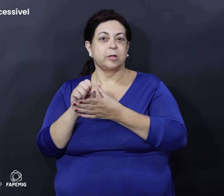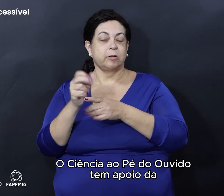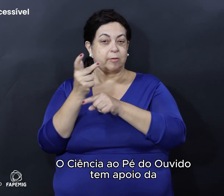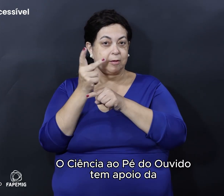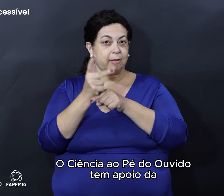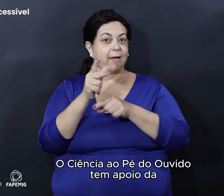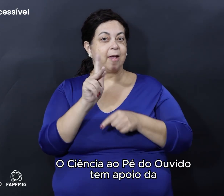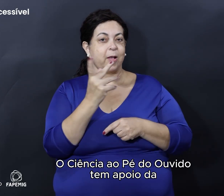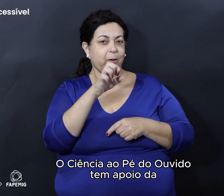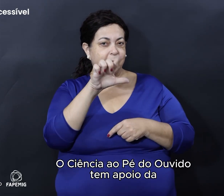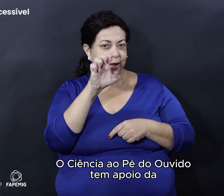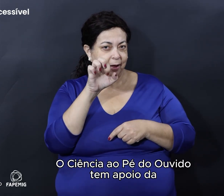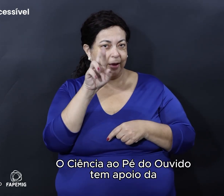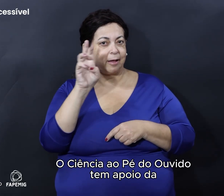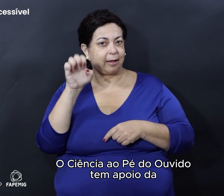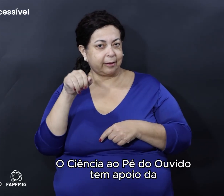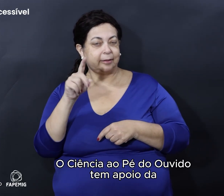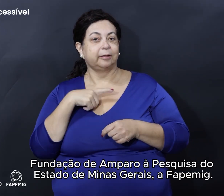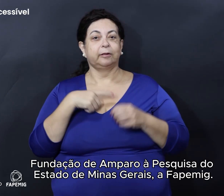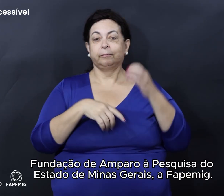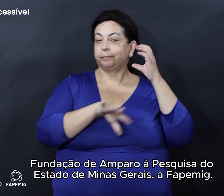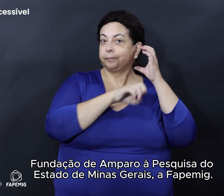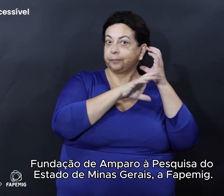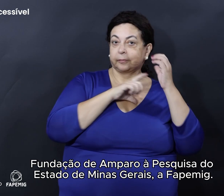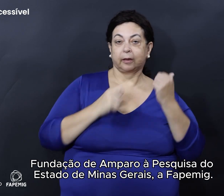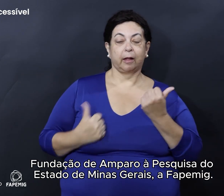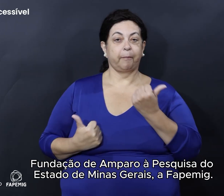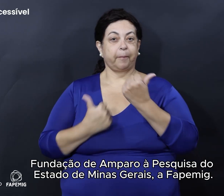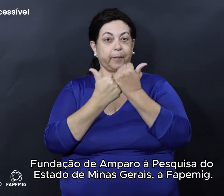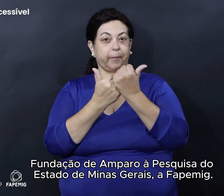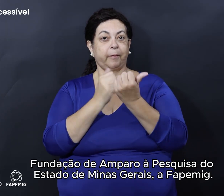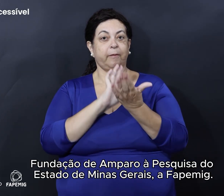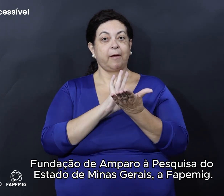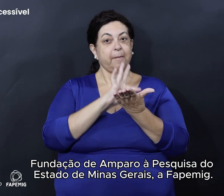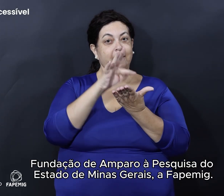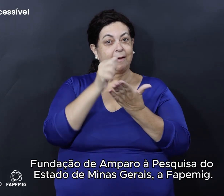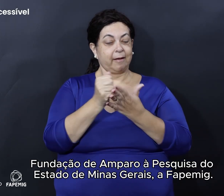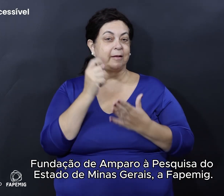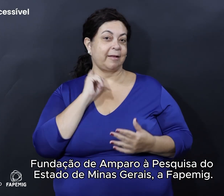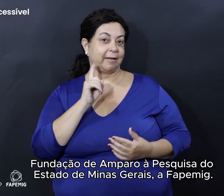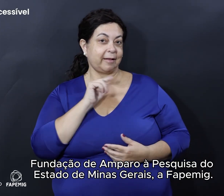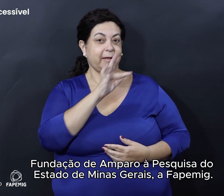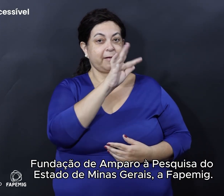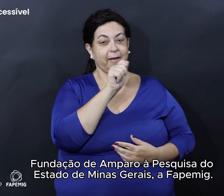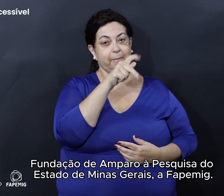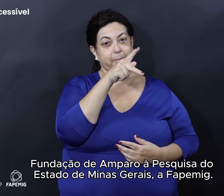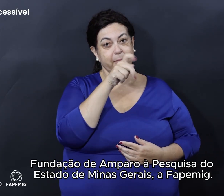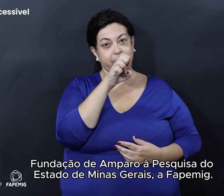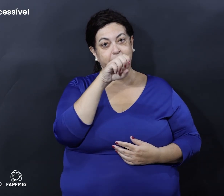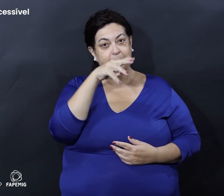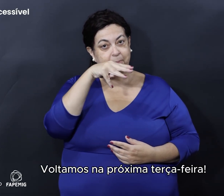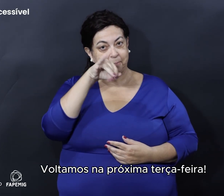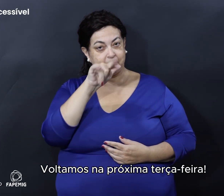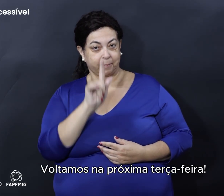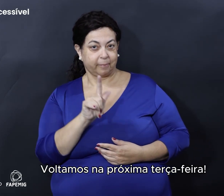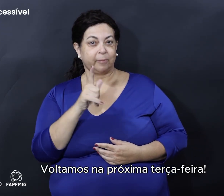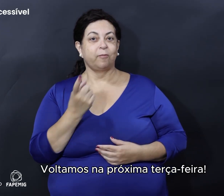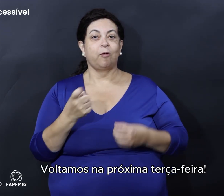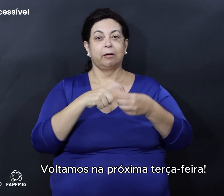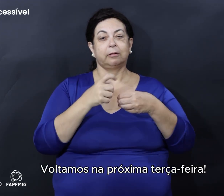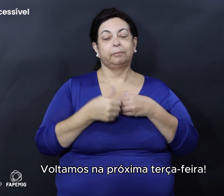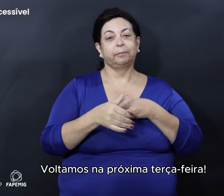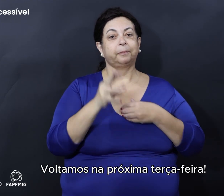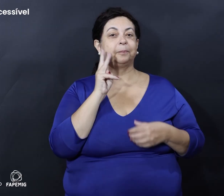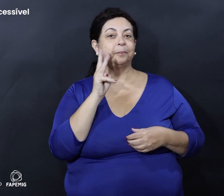Reis. O Ciência ao Pé do Ouvido tem apoio da Fundação de Amparo à Pesquisa do Estado de Minas Gerais, a FAPEMIG. Voltamos na